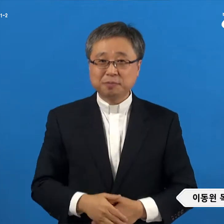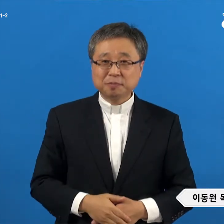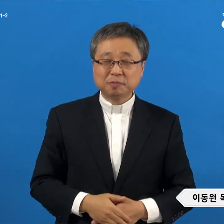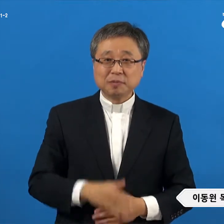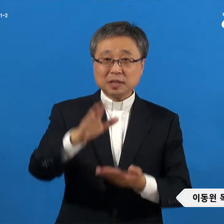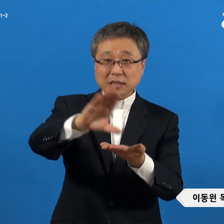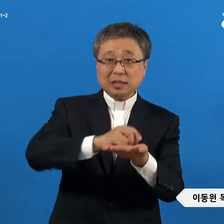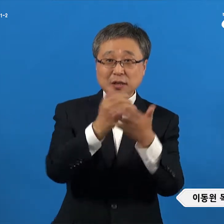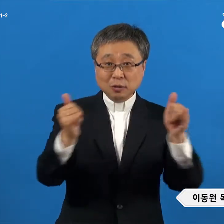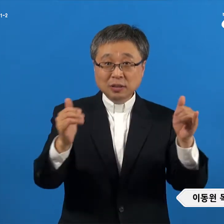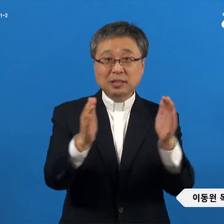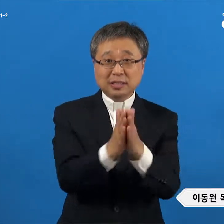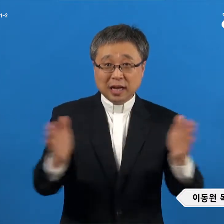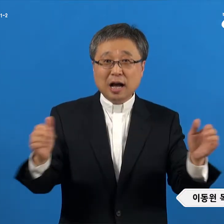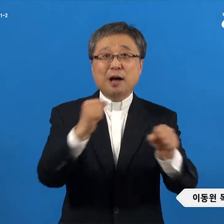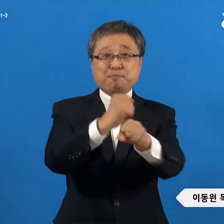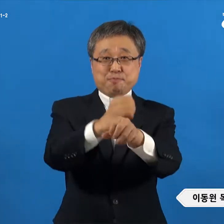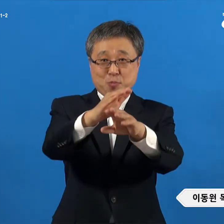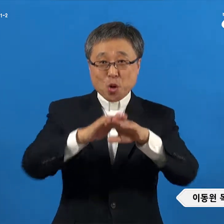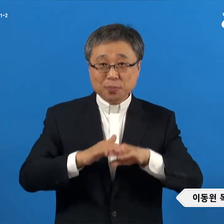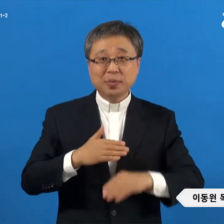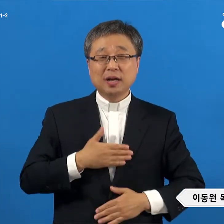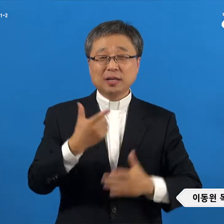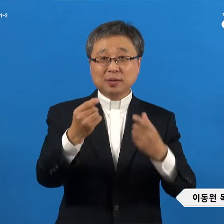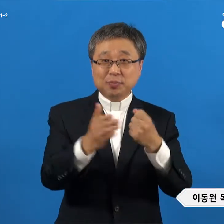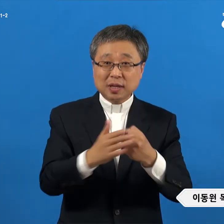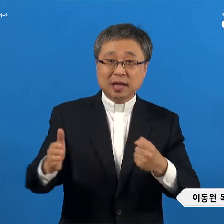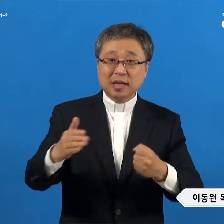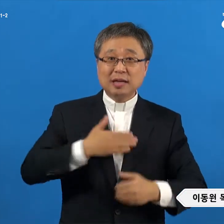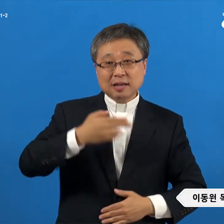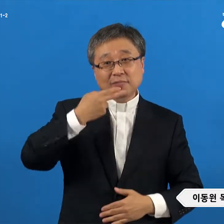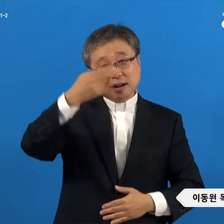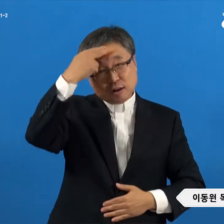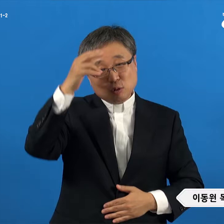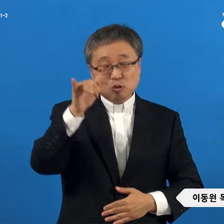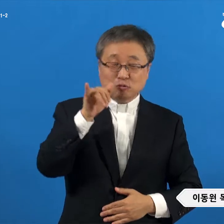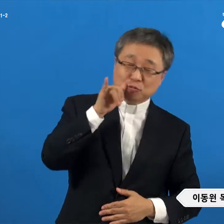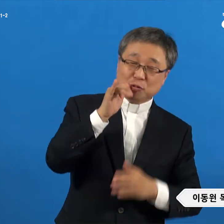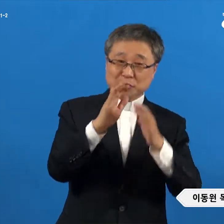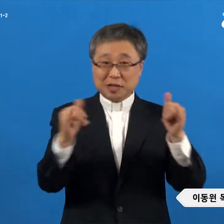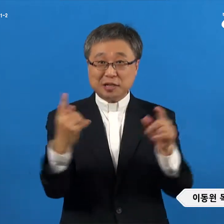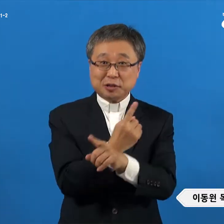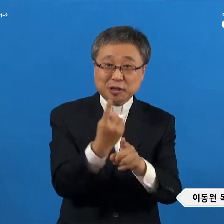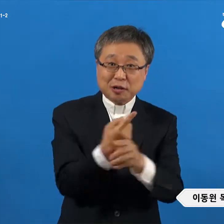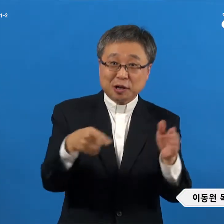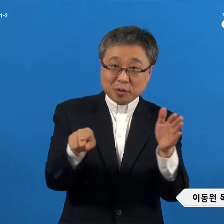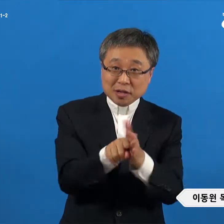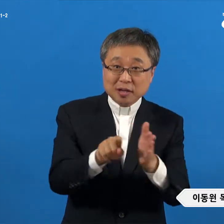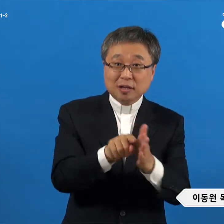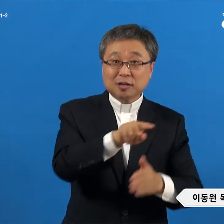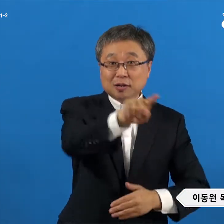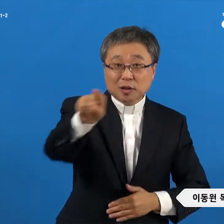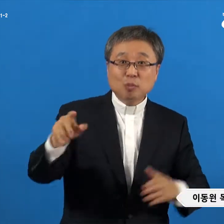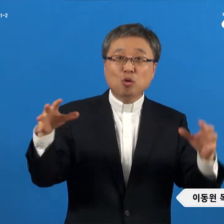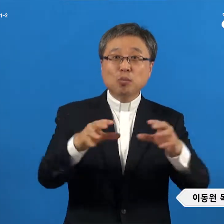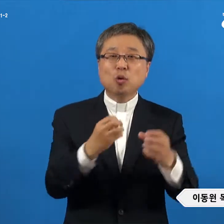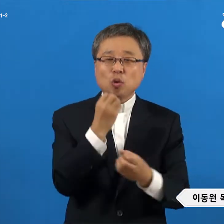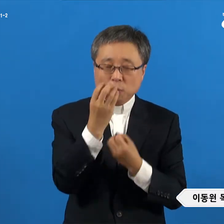크리스천들이 시작한 모임이에요, 처음에. 그래서 이제 알코올 중독자를 이제 치료하기 위해서 그들이 모이면 고백으로 시작합니다. 몇